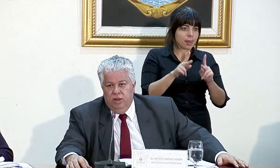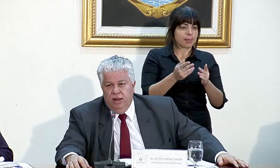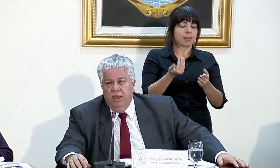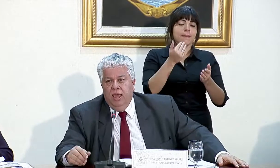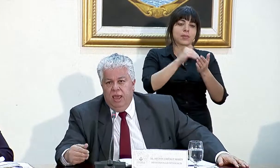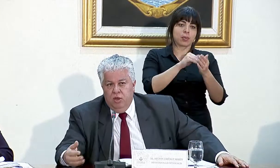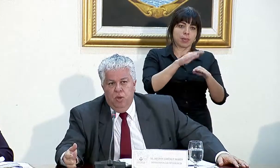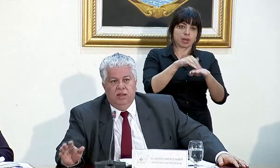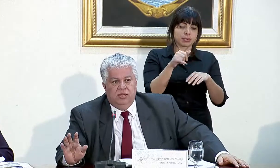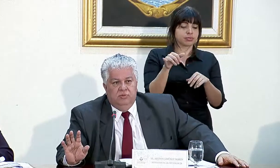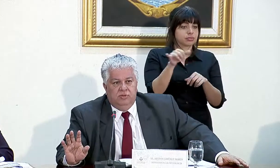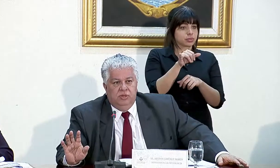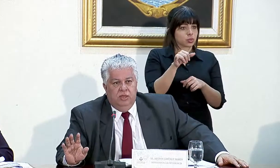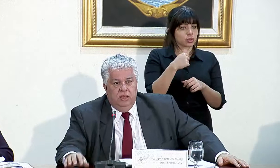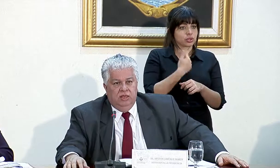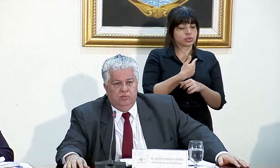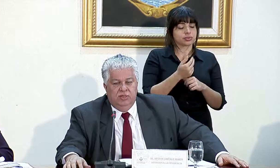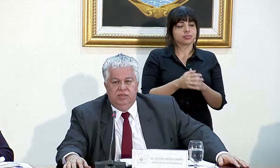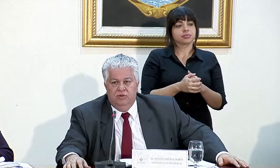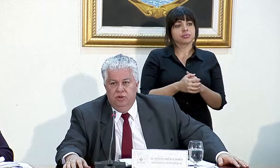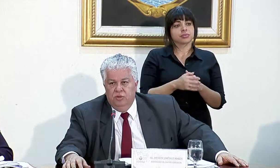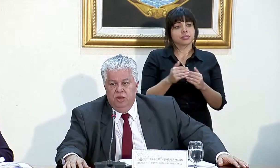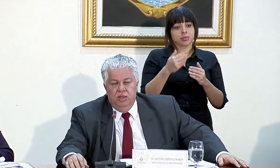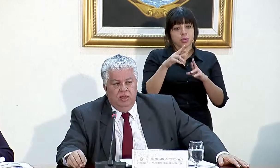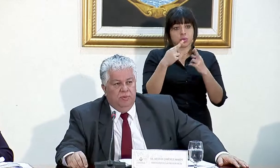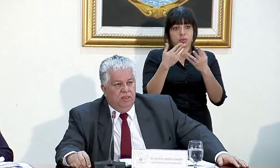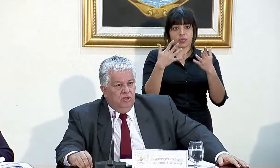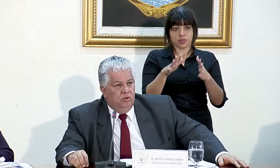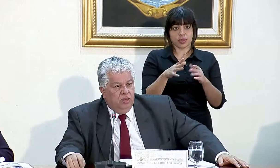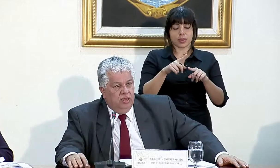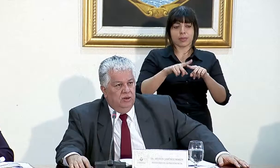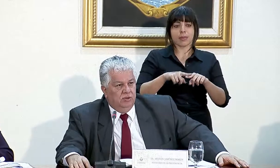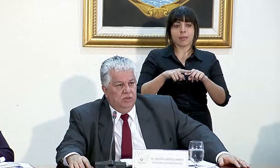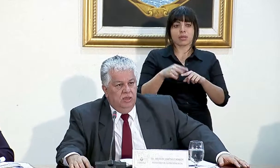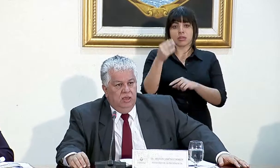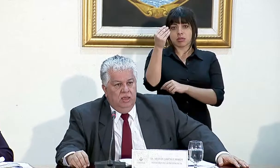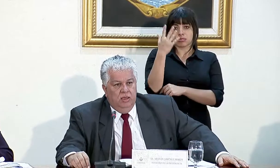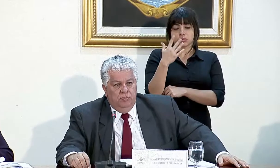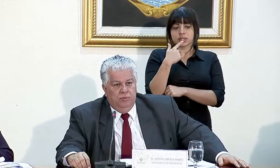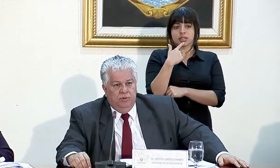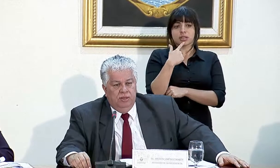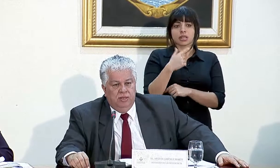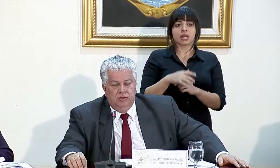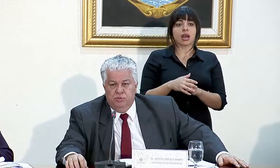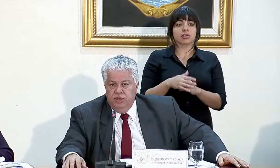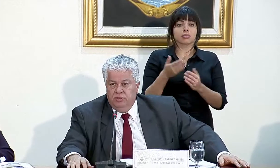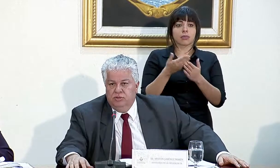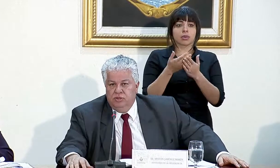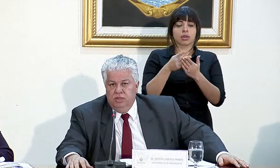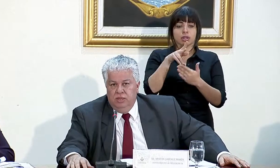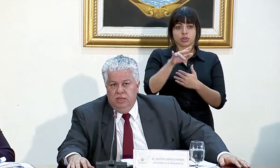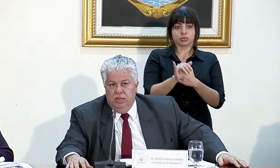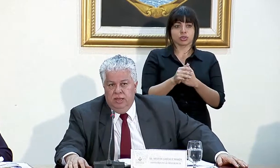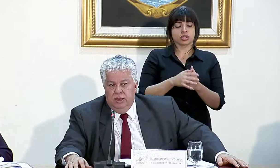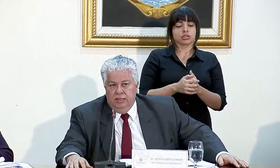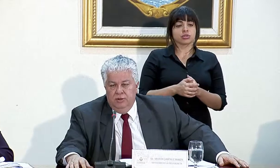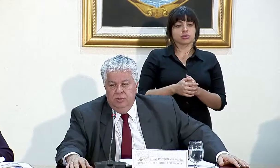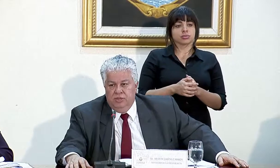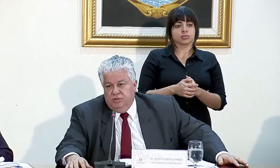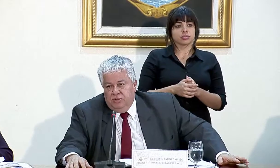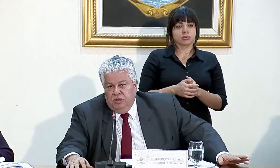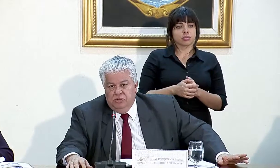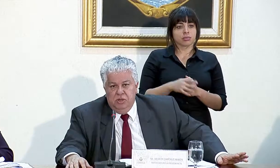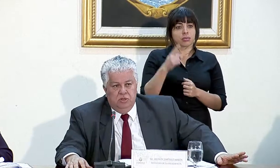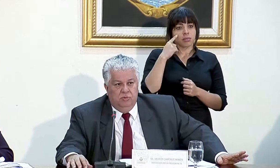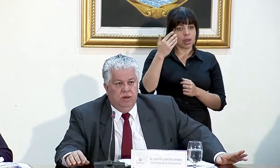volverlo a convocar e igual estamos, después de esta reunión, dependiendo de lo que digan los proponentes de los proyectos